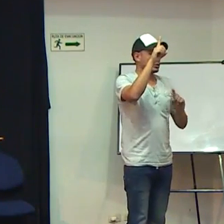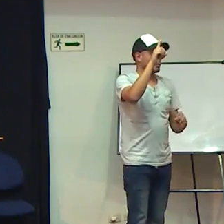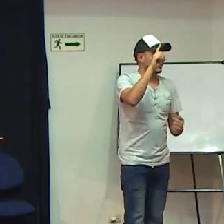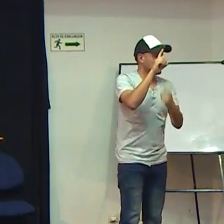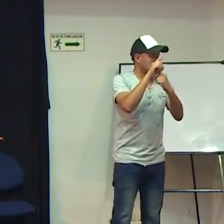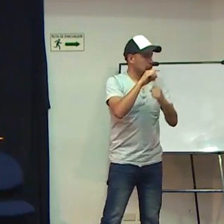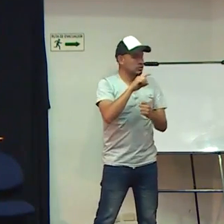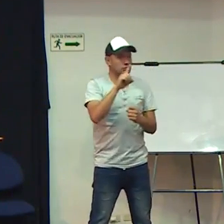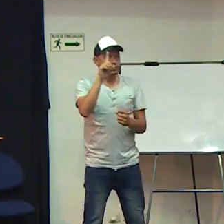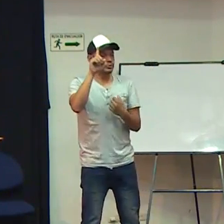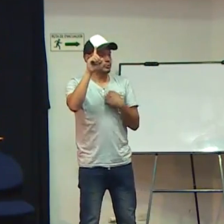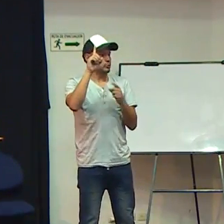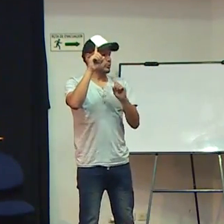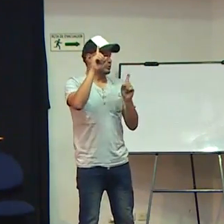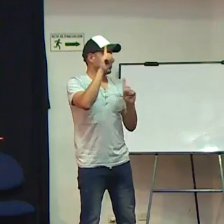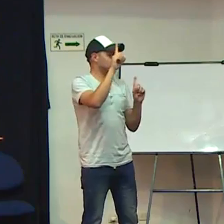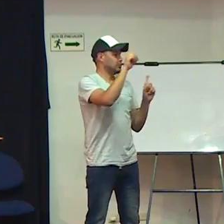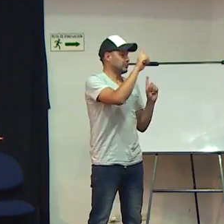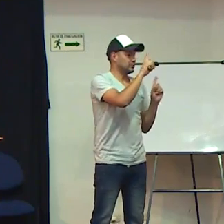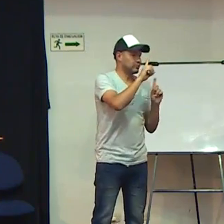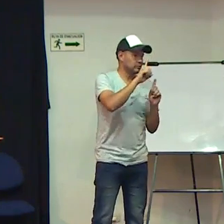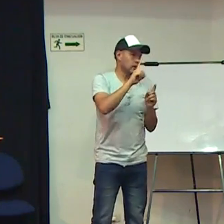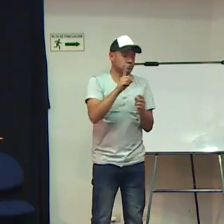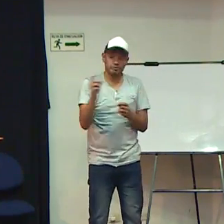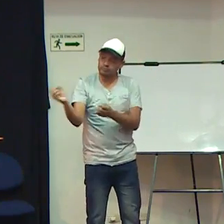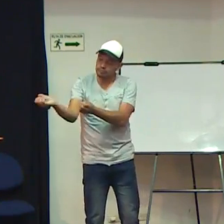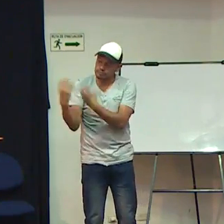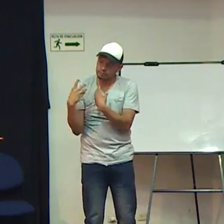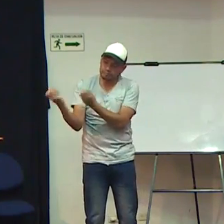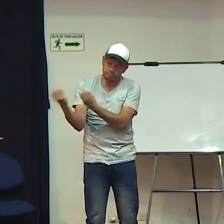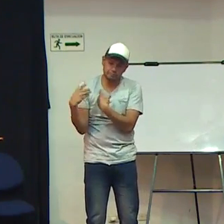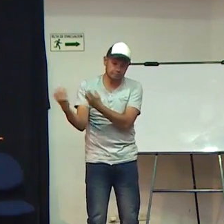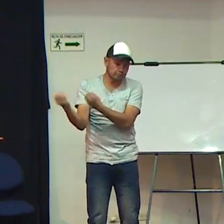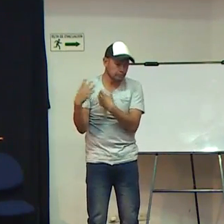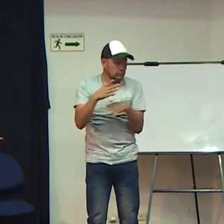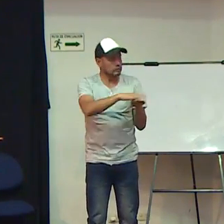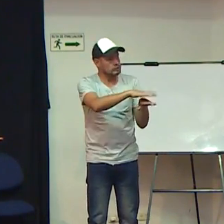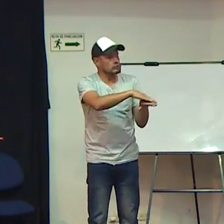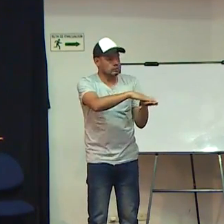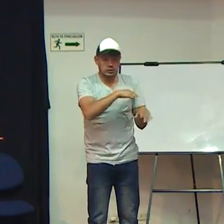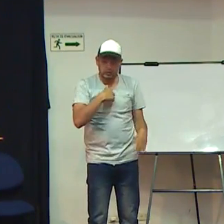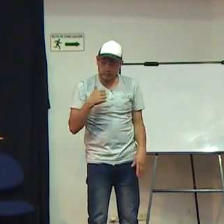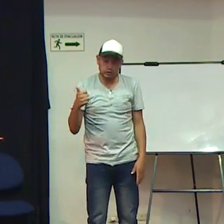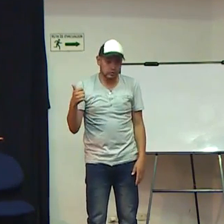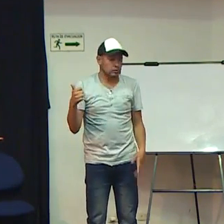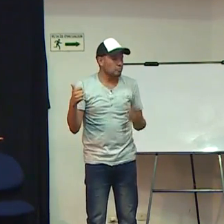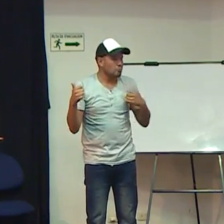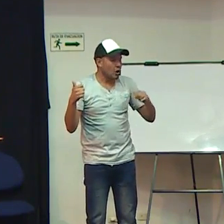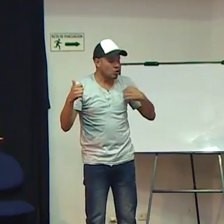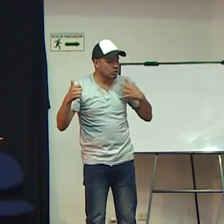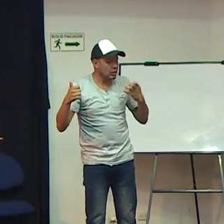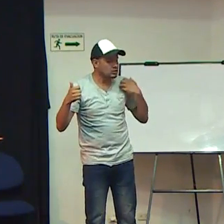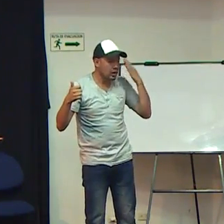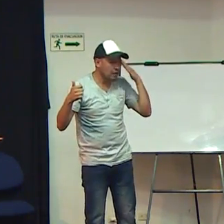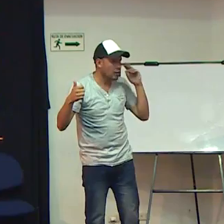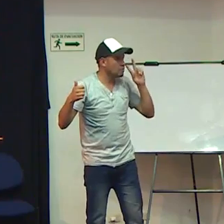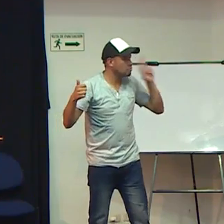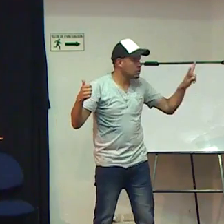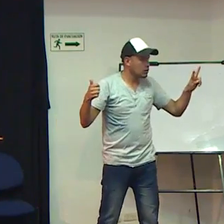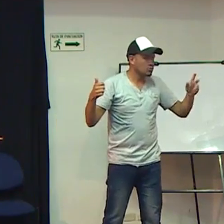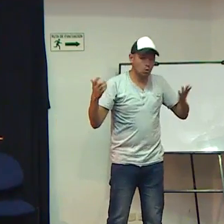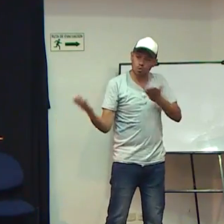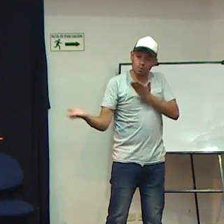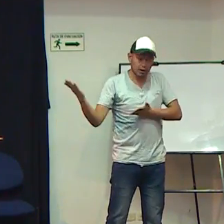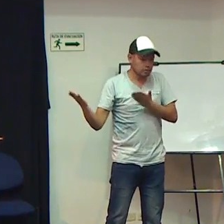nosotros como sordos decimos, no, es que esos temas, sí, nos pueden aportar, venga, nosotros lo